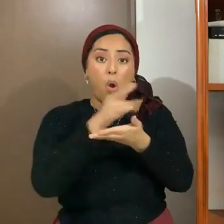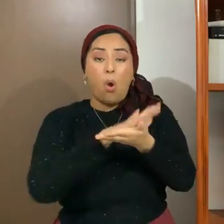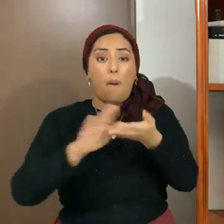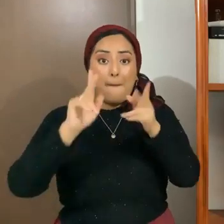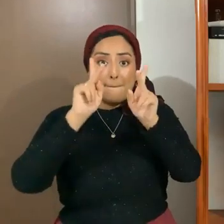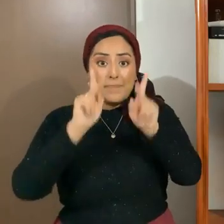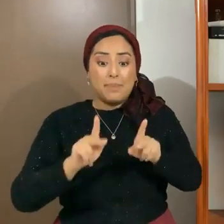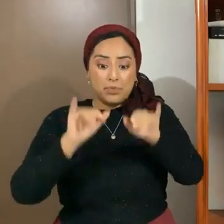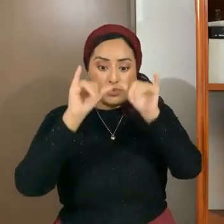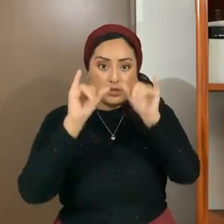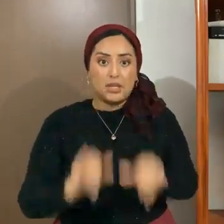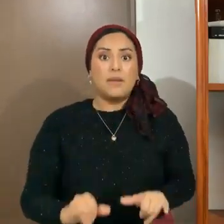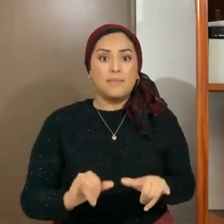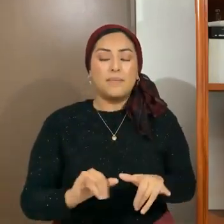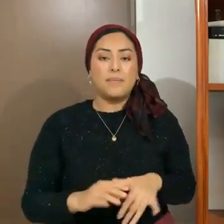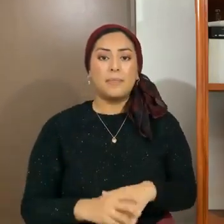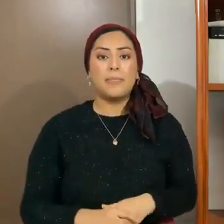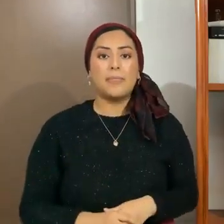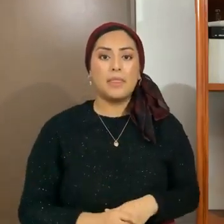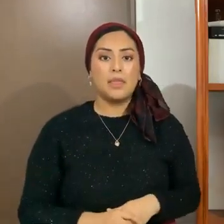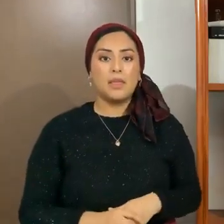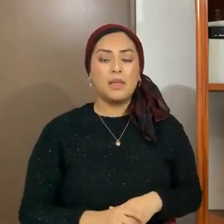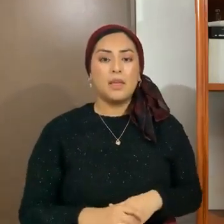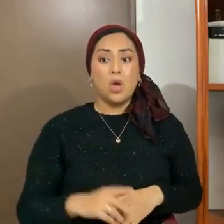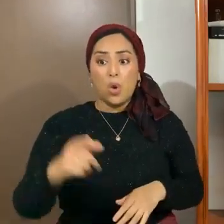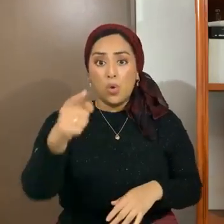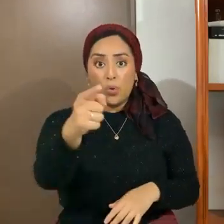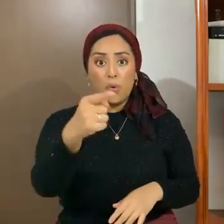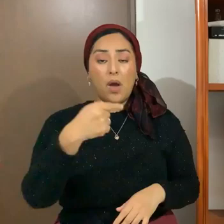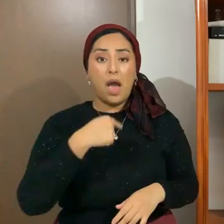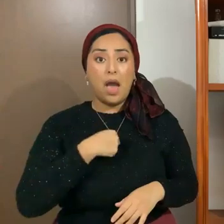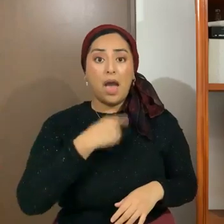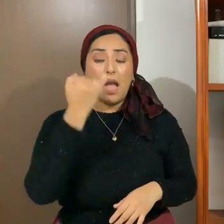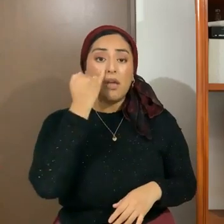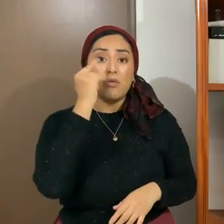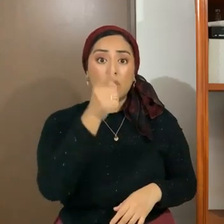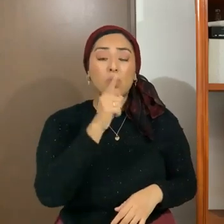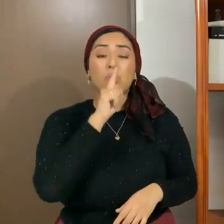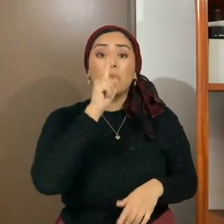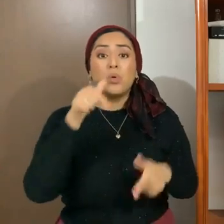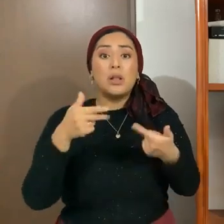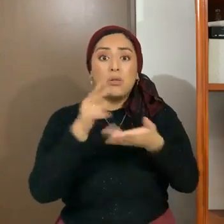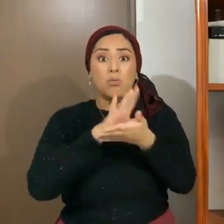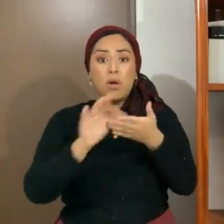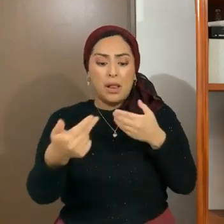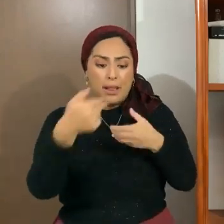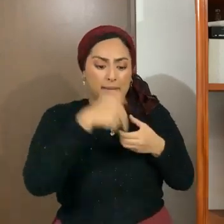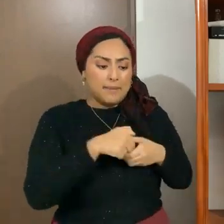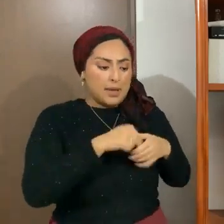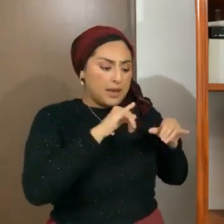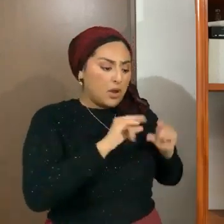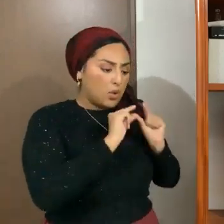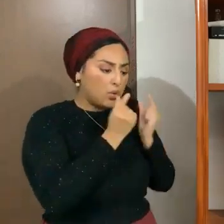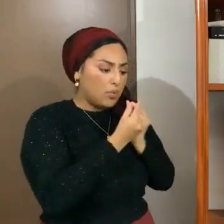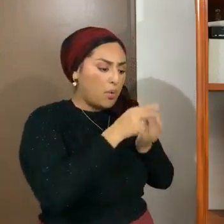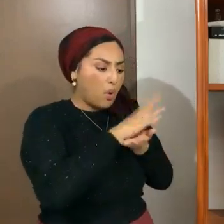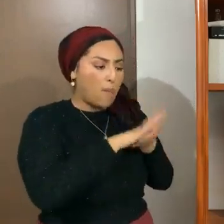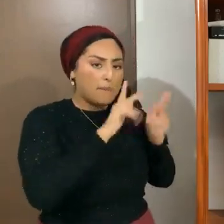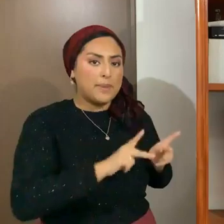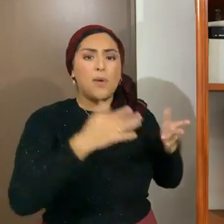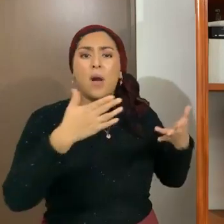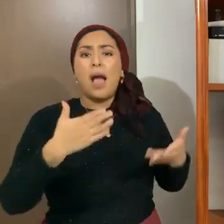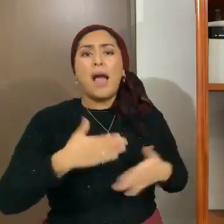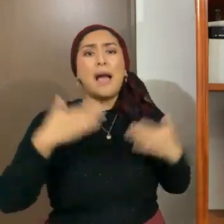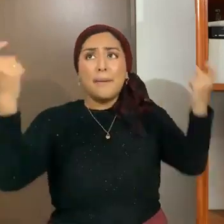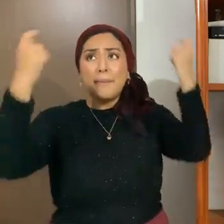por gracia. De ese remanente somos parte tú y yo, si somos verdaderamente santos. ¡Aleluya! ¡Qué gozo,